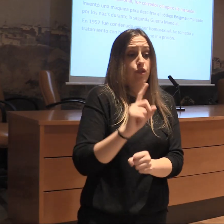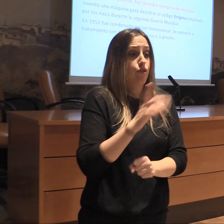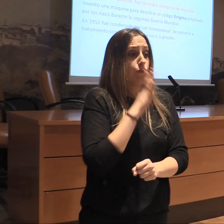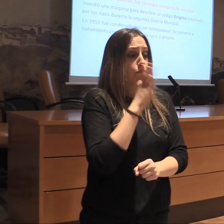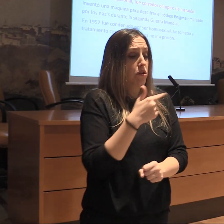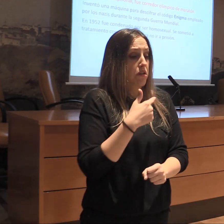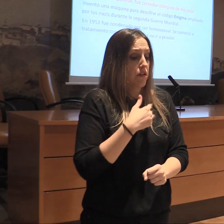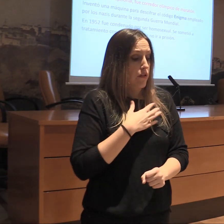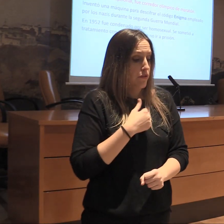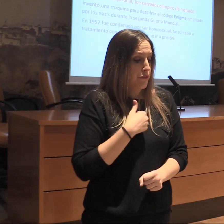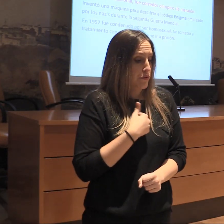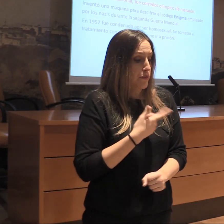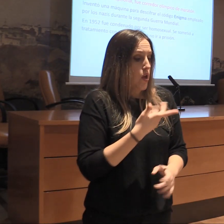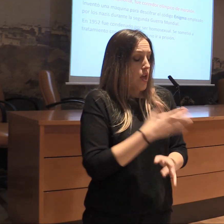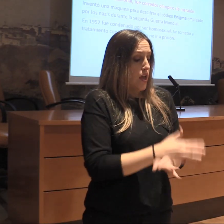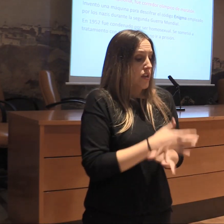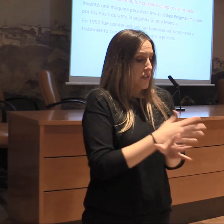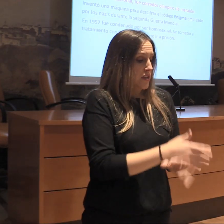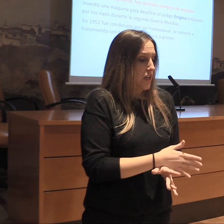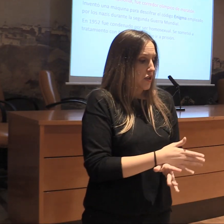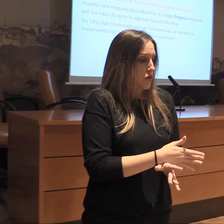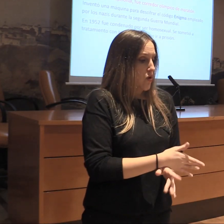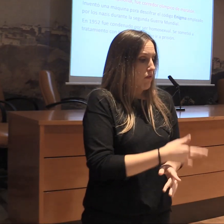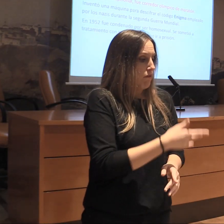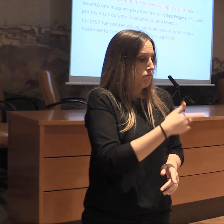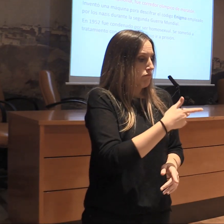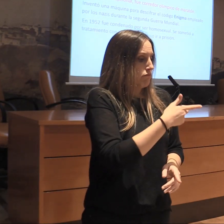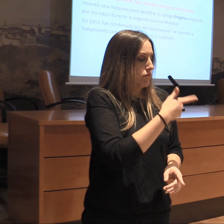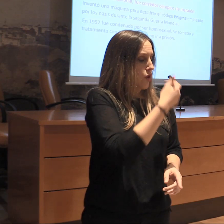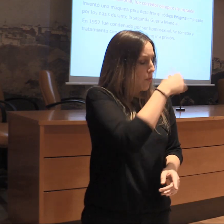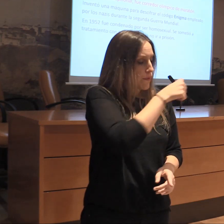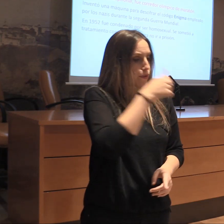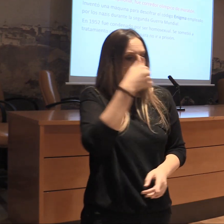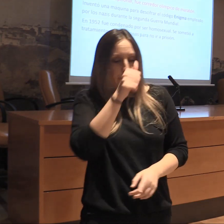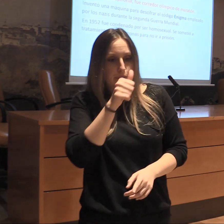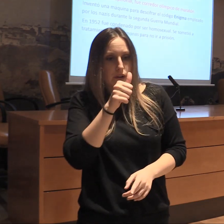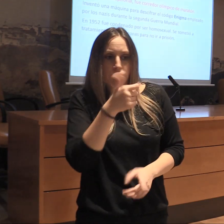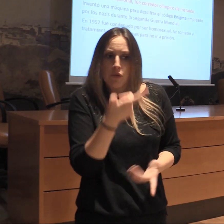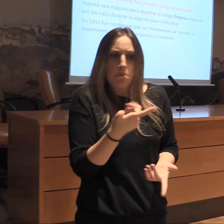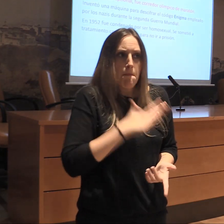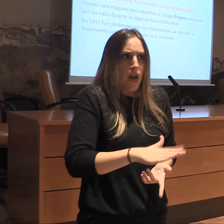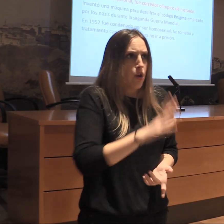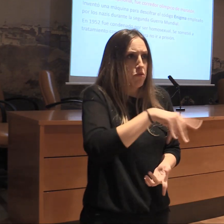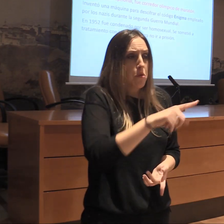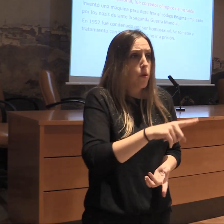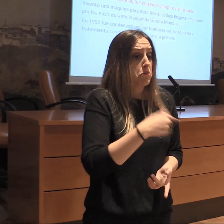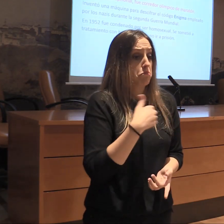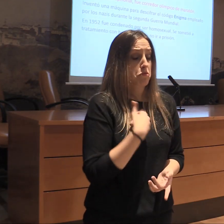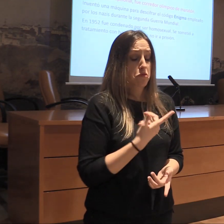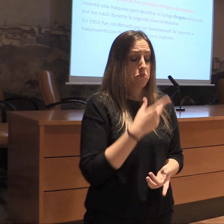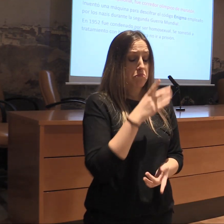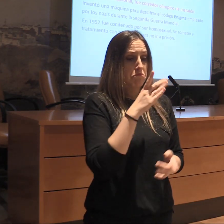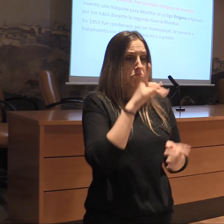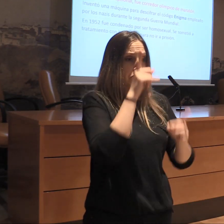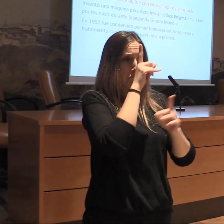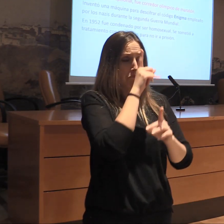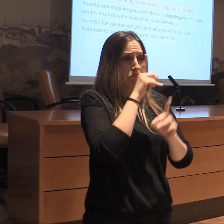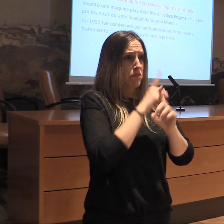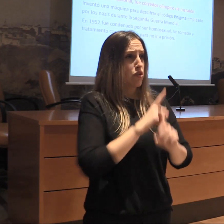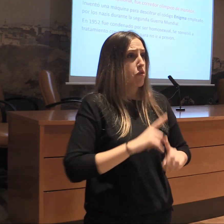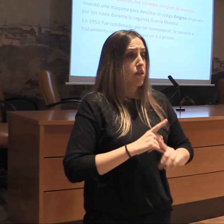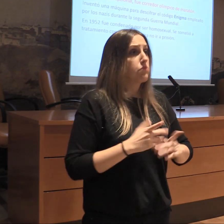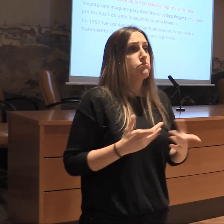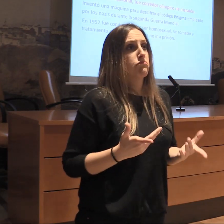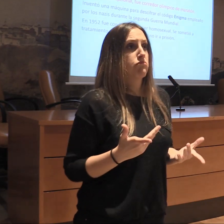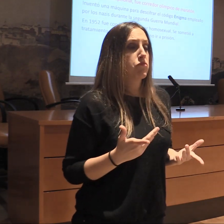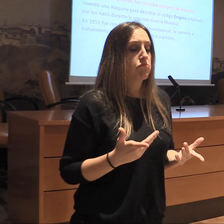un sexo entre hombres adultos, consentido por ambos, no era ningún crimen, no se escondió, no se defendió y por eso fue condenado.